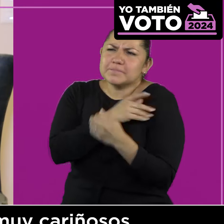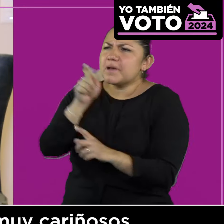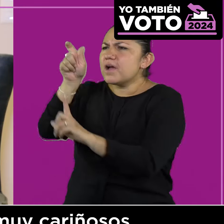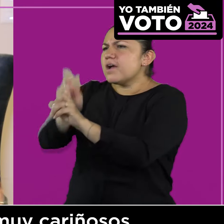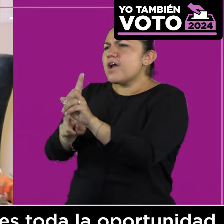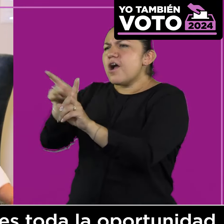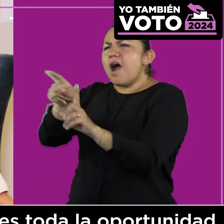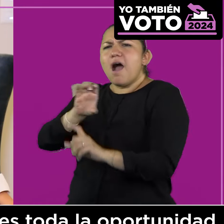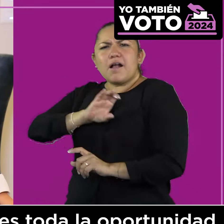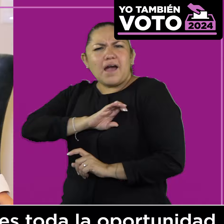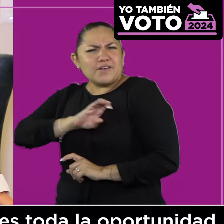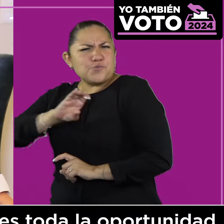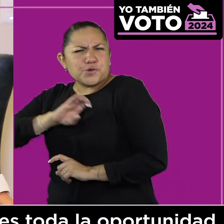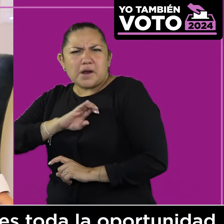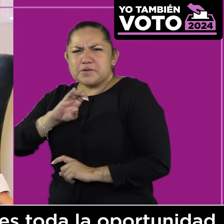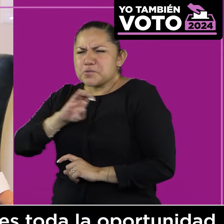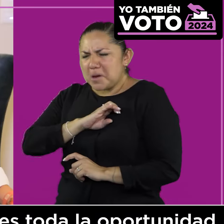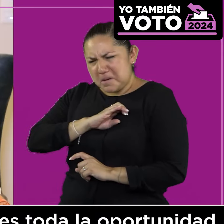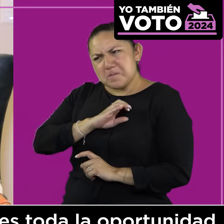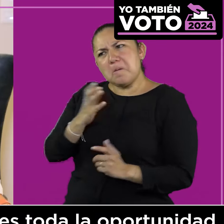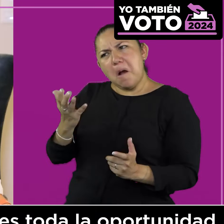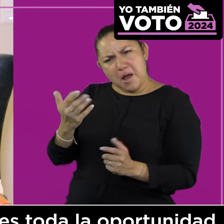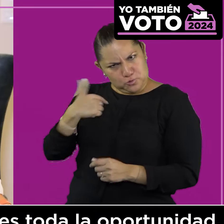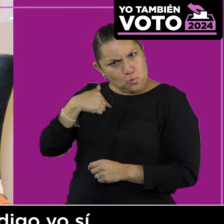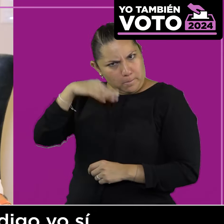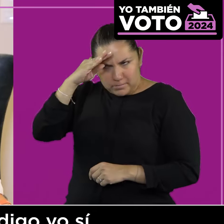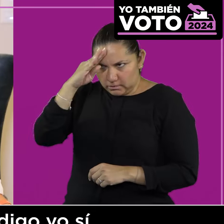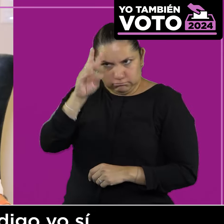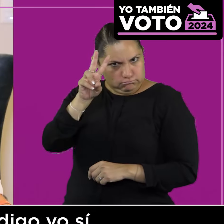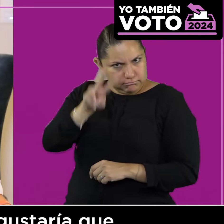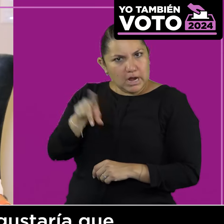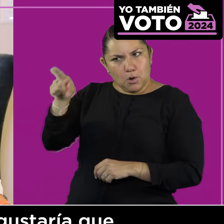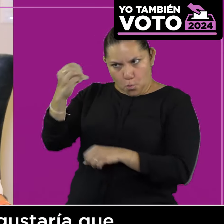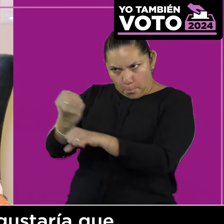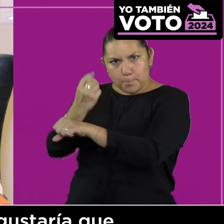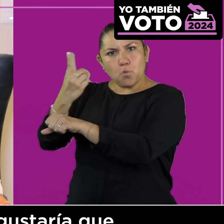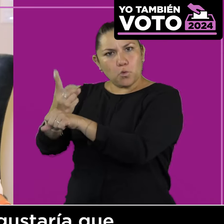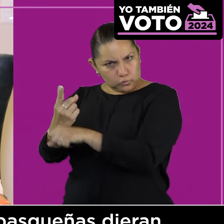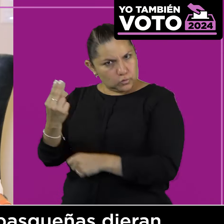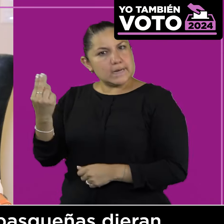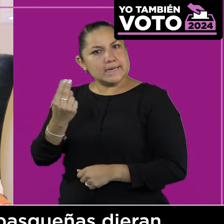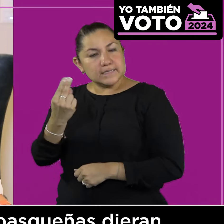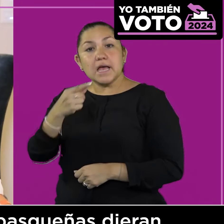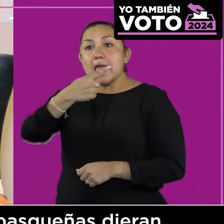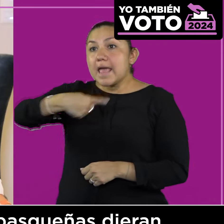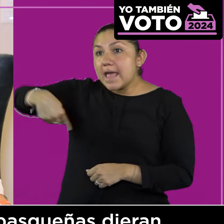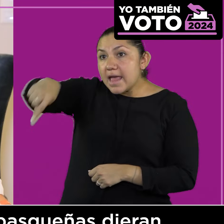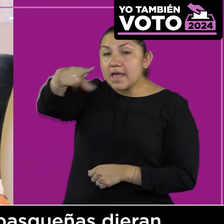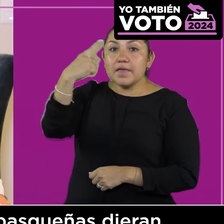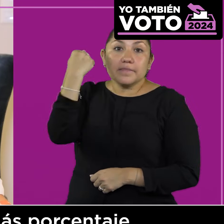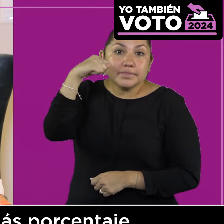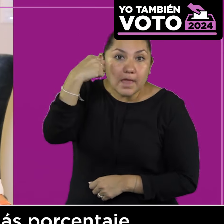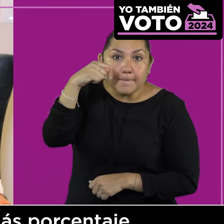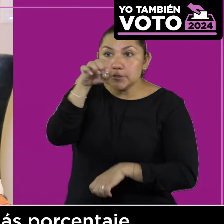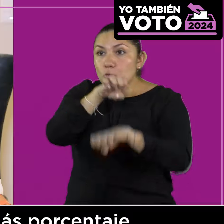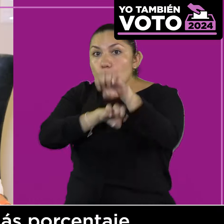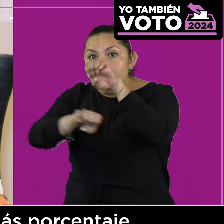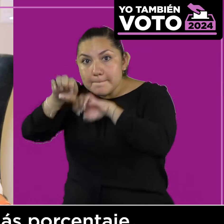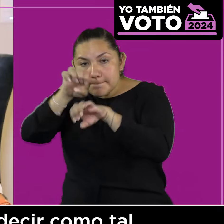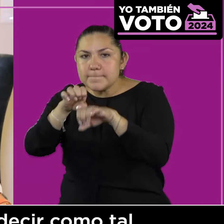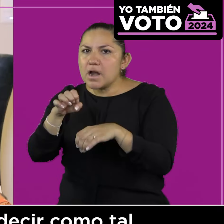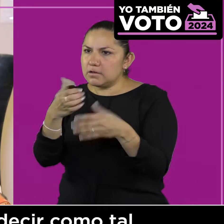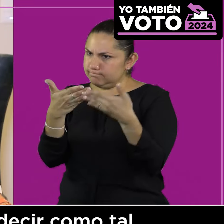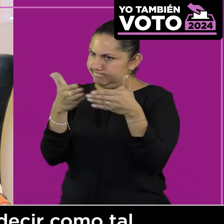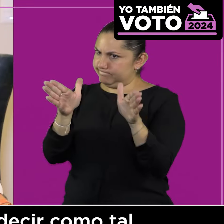cariñosos entonces Hay que darles toda la oportunidad como te digo yo sí a mí sí me gustaría que las empresas tabasqueñas dieran sobre todo más